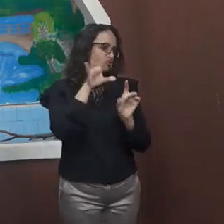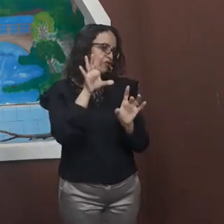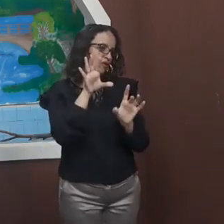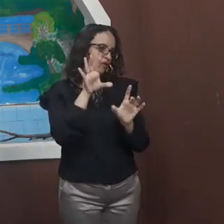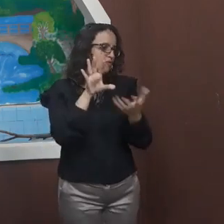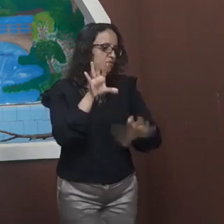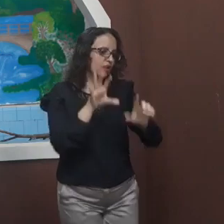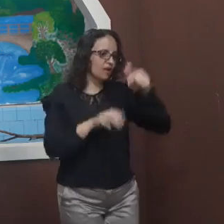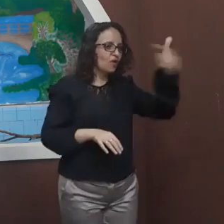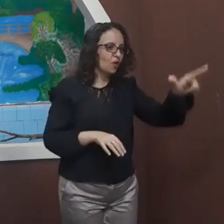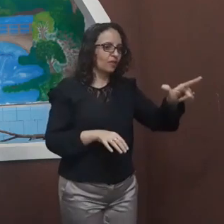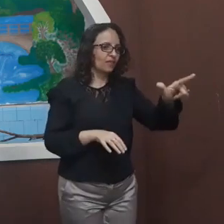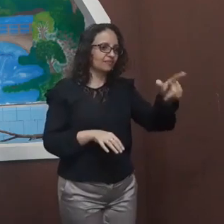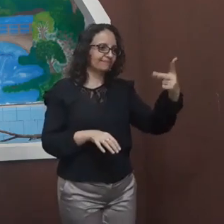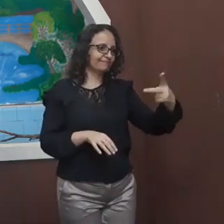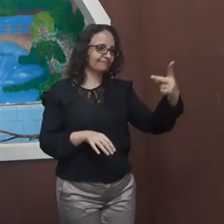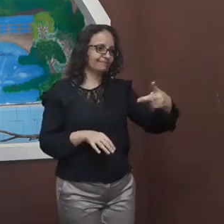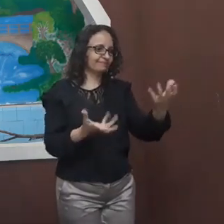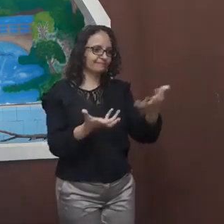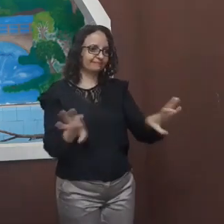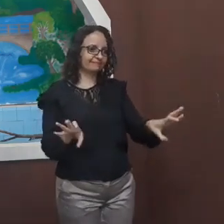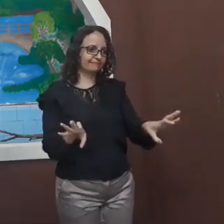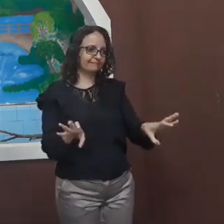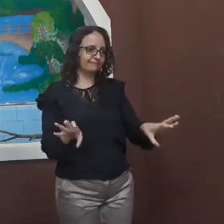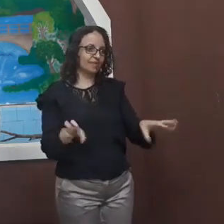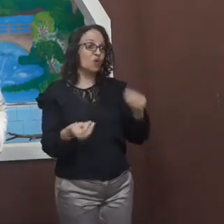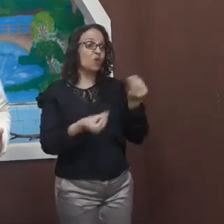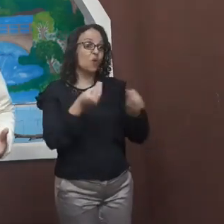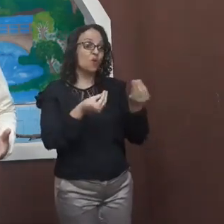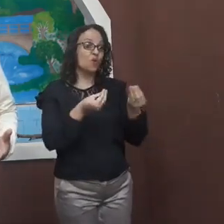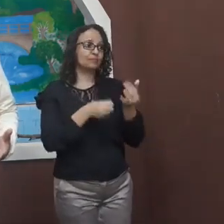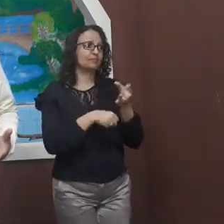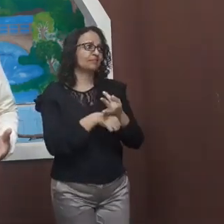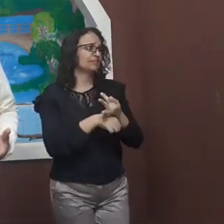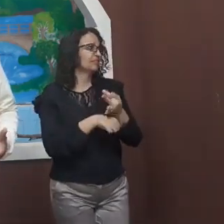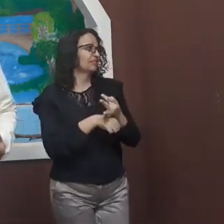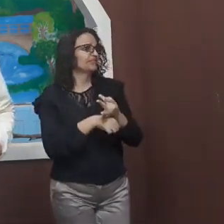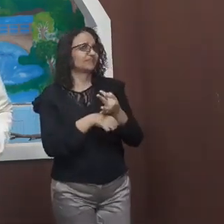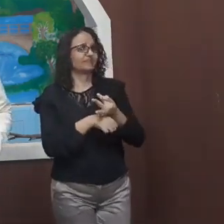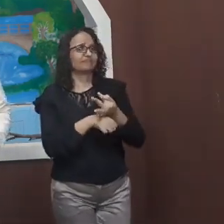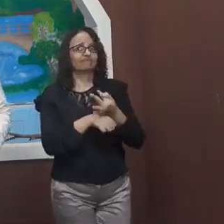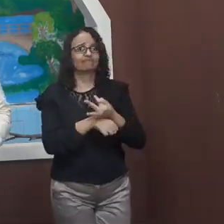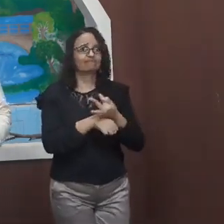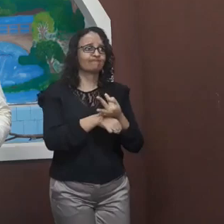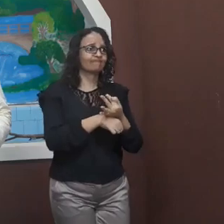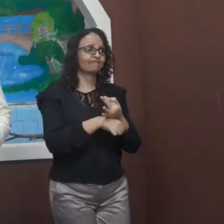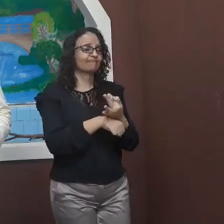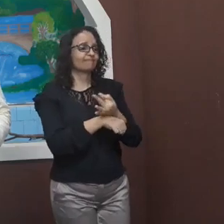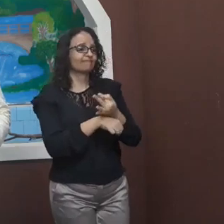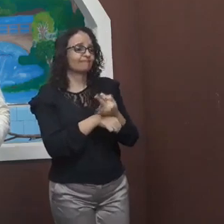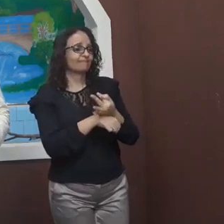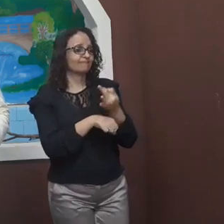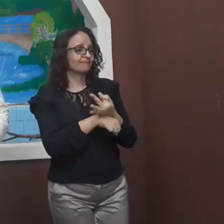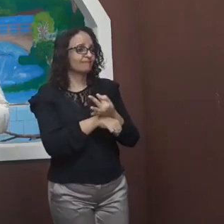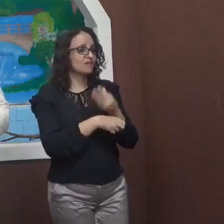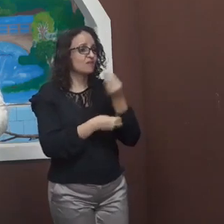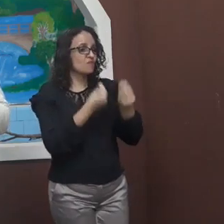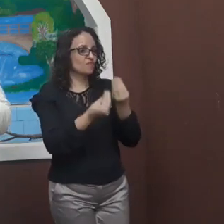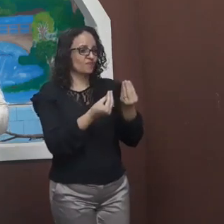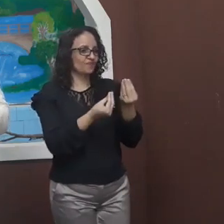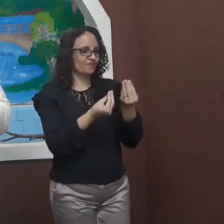nova. E passar pela aprovação, ter perseverança,